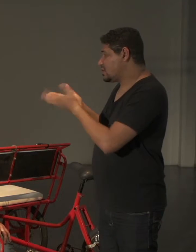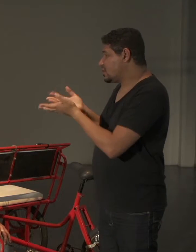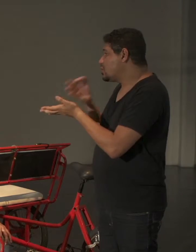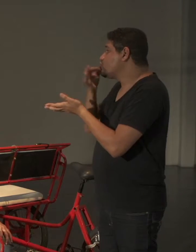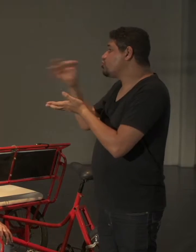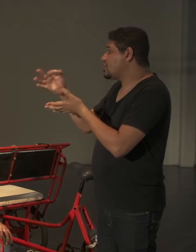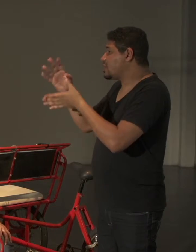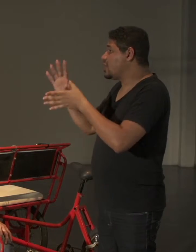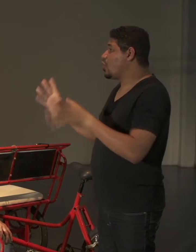união